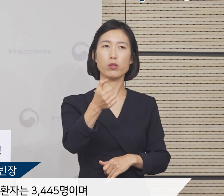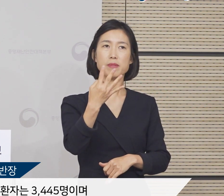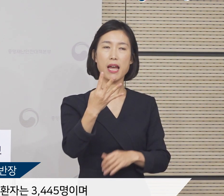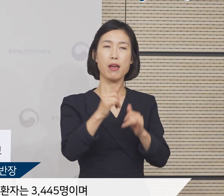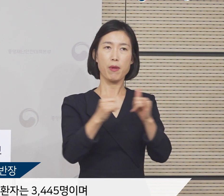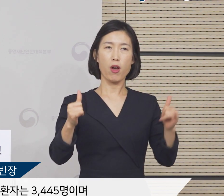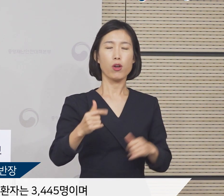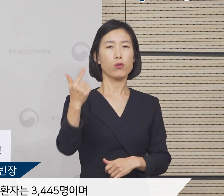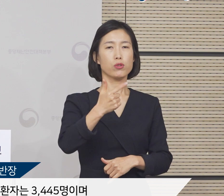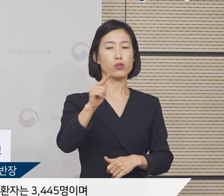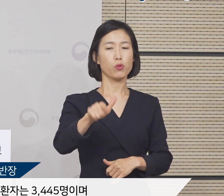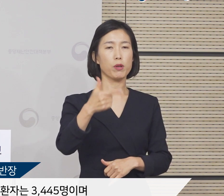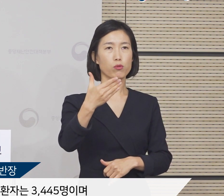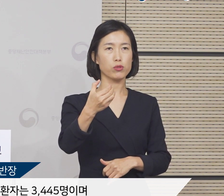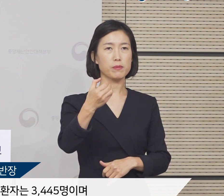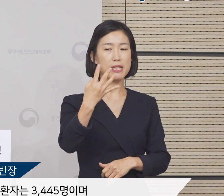3,445명이며